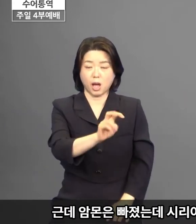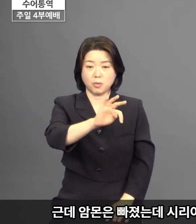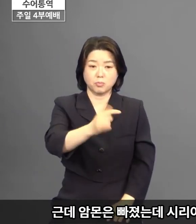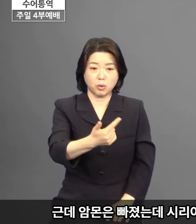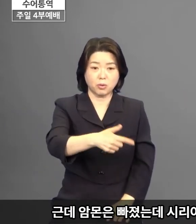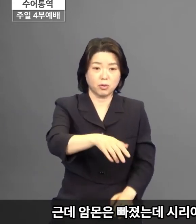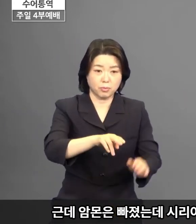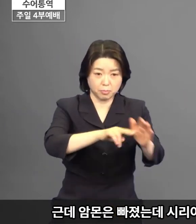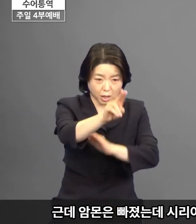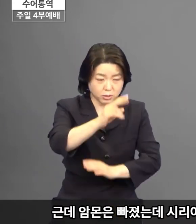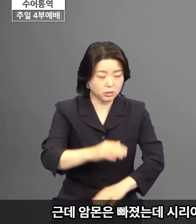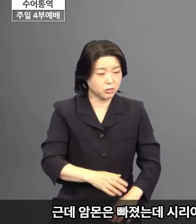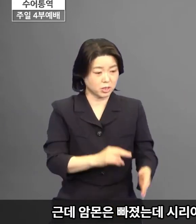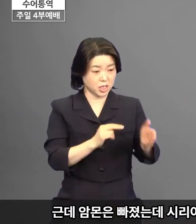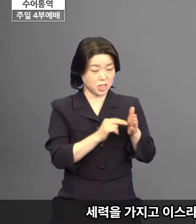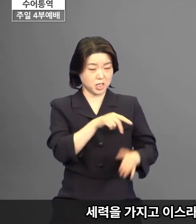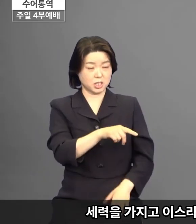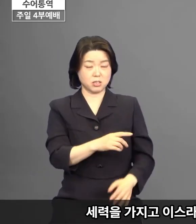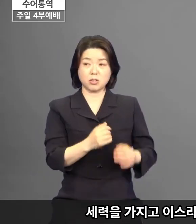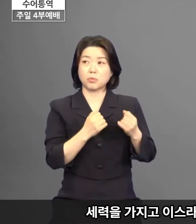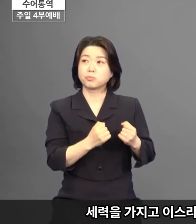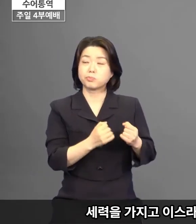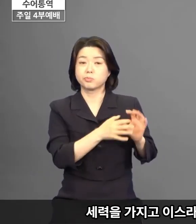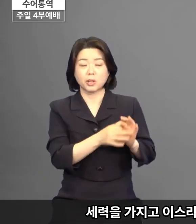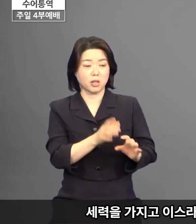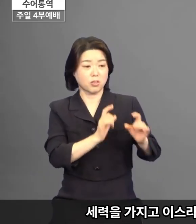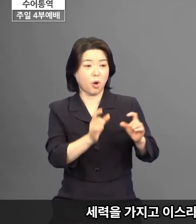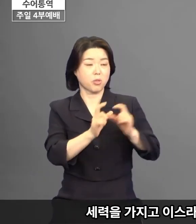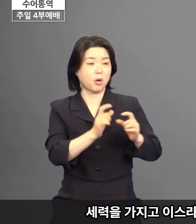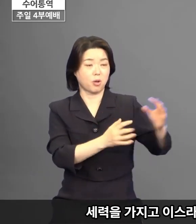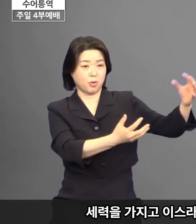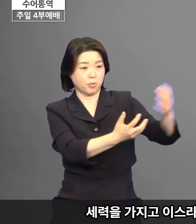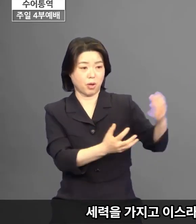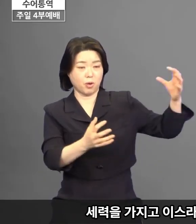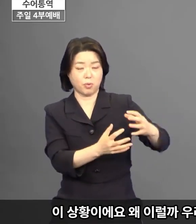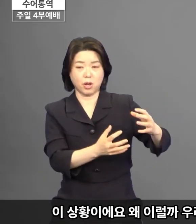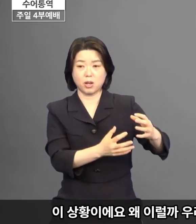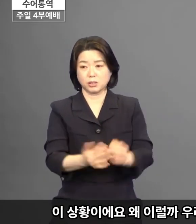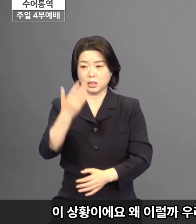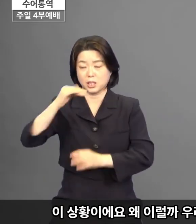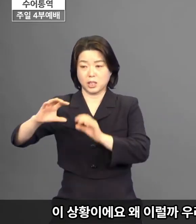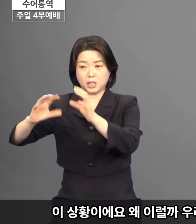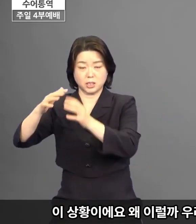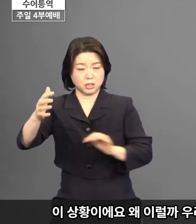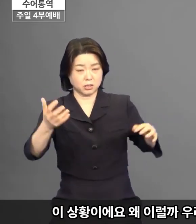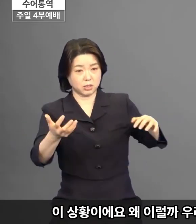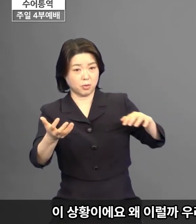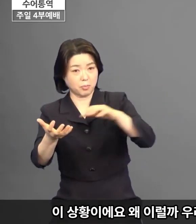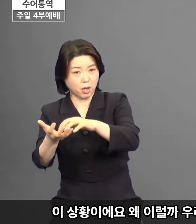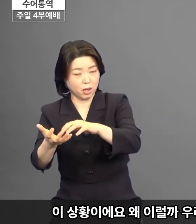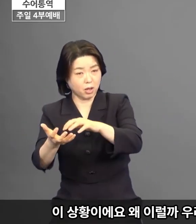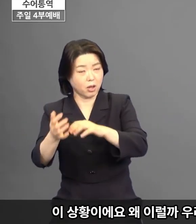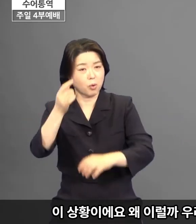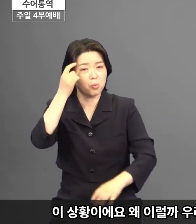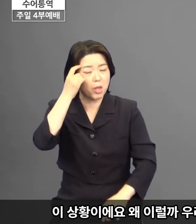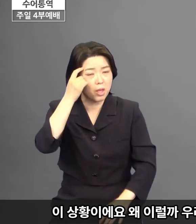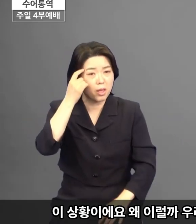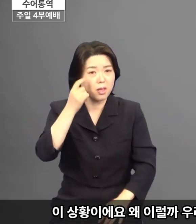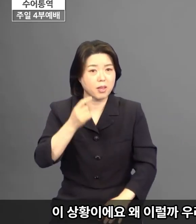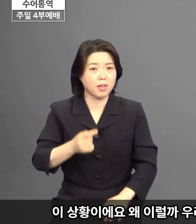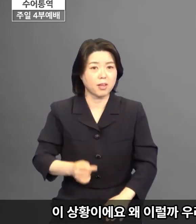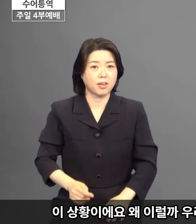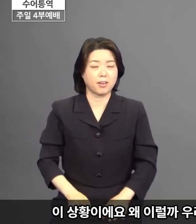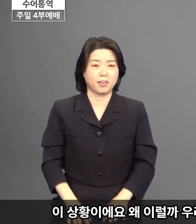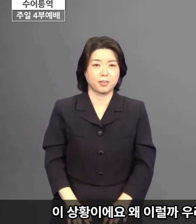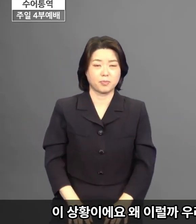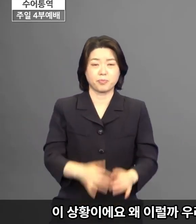시리아는 물러가지 않고 계속해서 더 많은 세력을 가지고 이스라엘을 공격하려고 하는 겁니다. 이 상황이에요. 왜 이럴까? 우리가